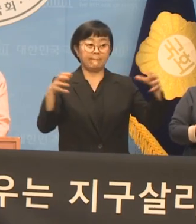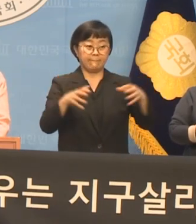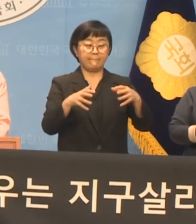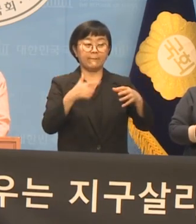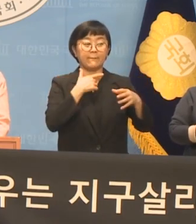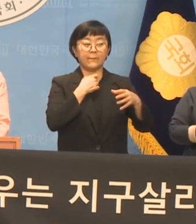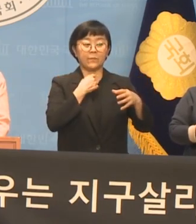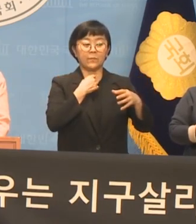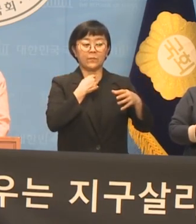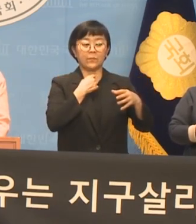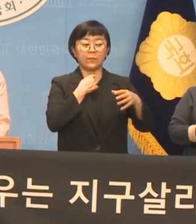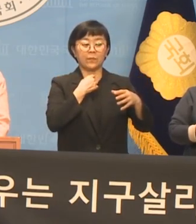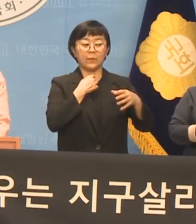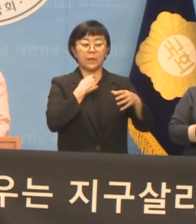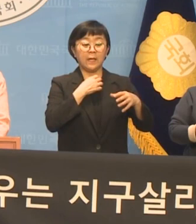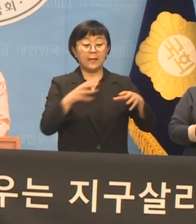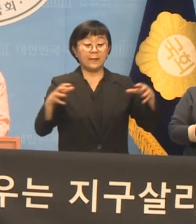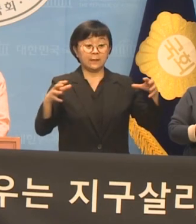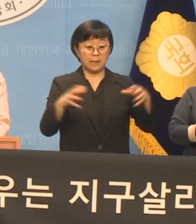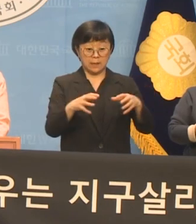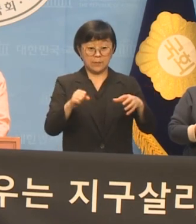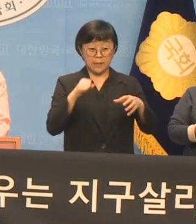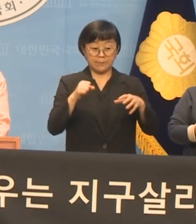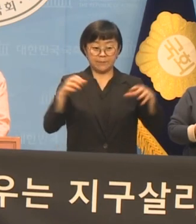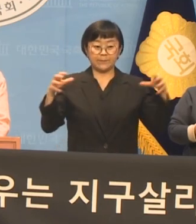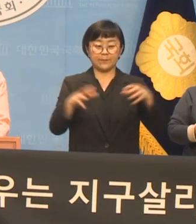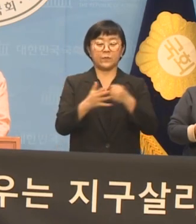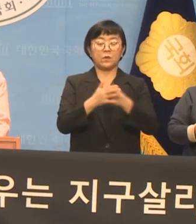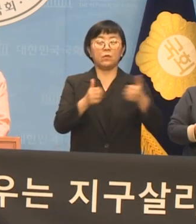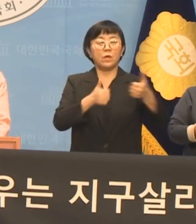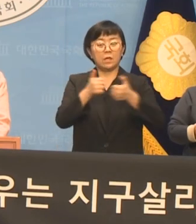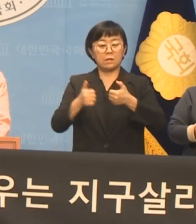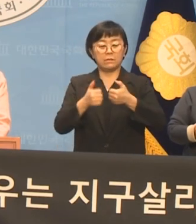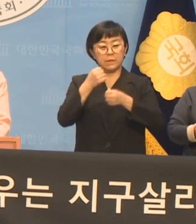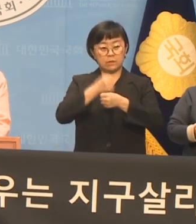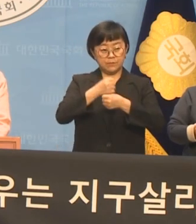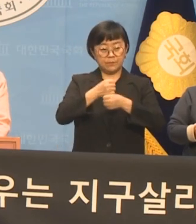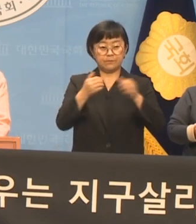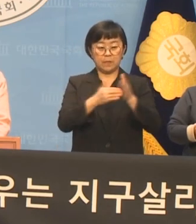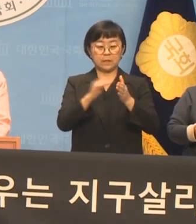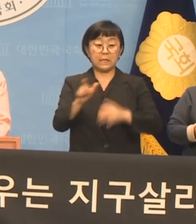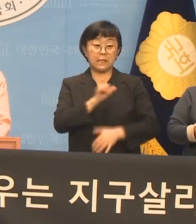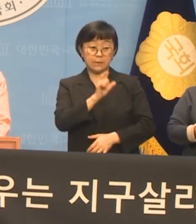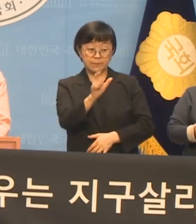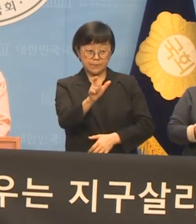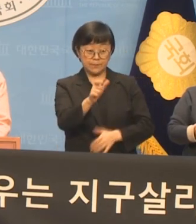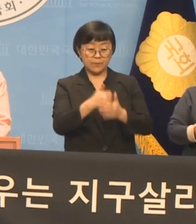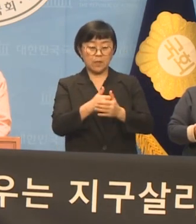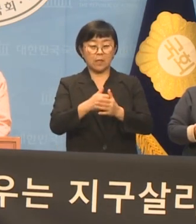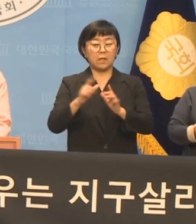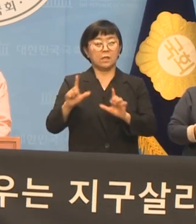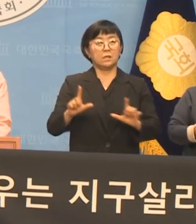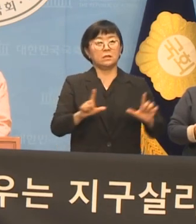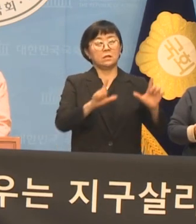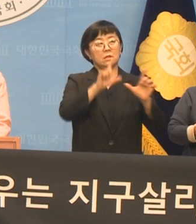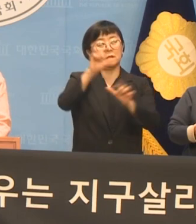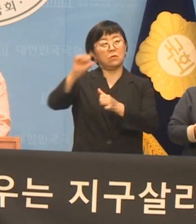하기를 바라면서 단합 일체하여 회의를 만들었으니 이름이